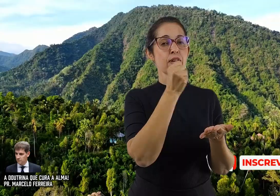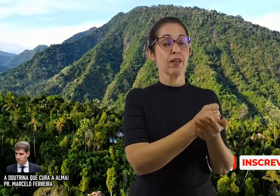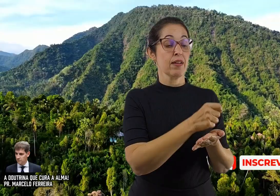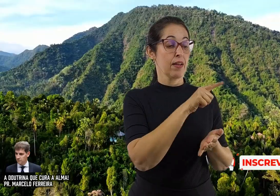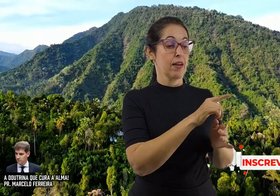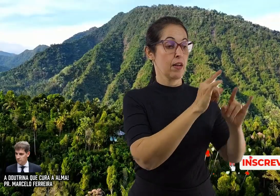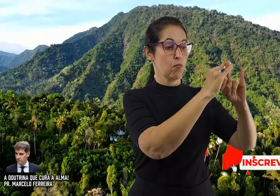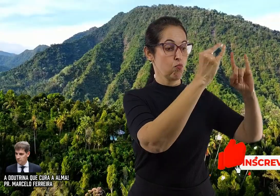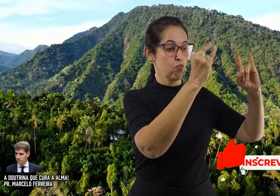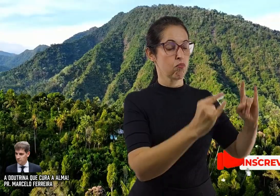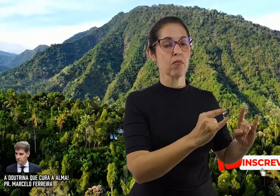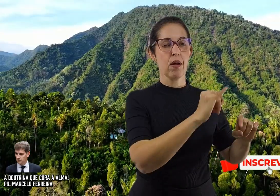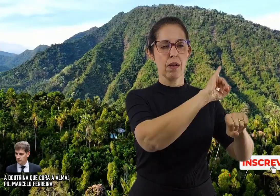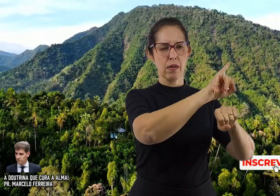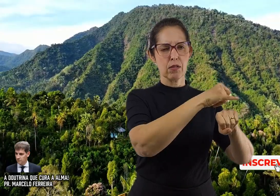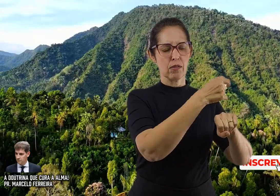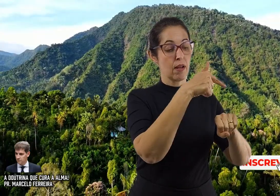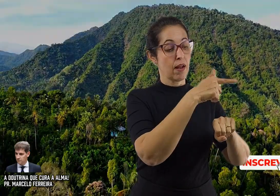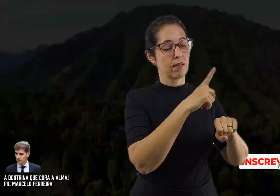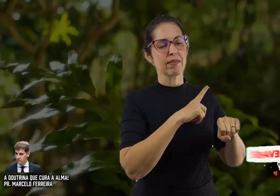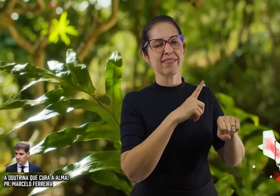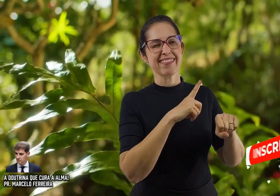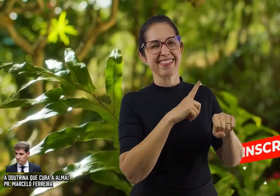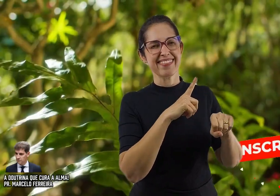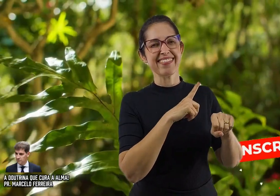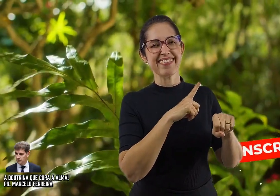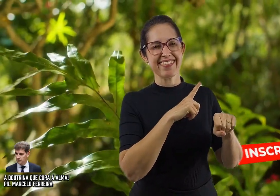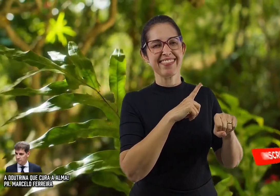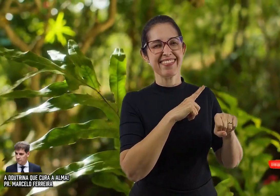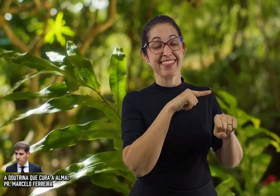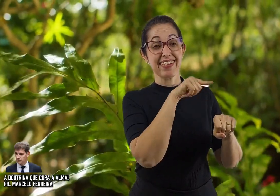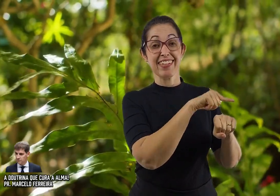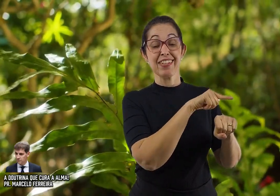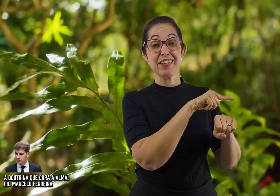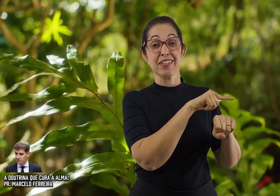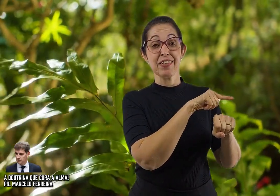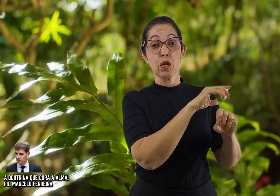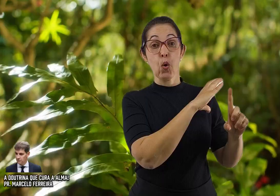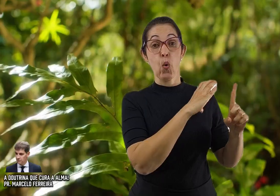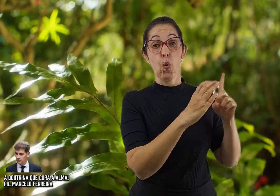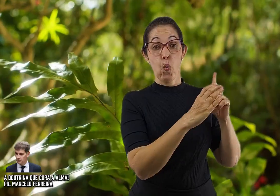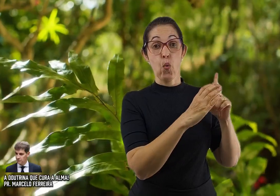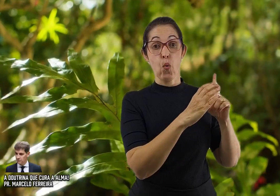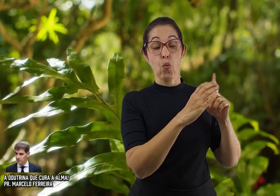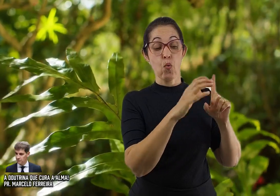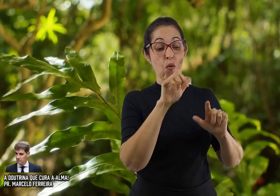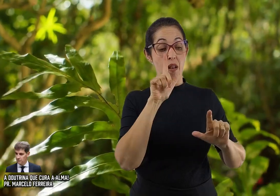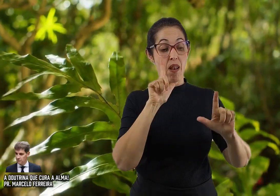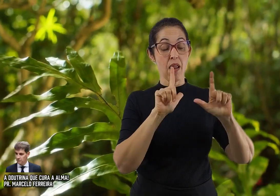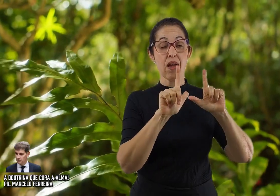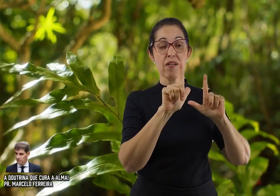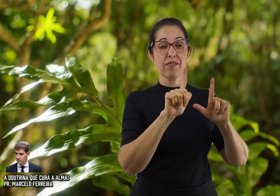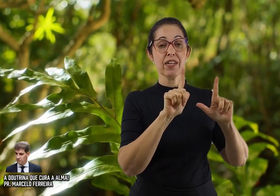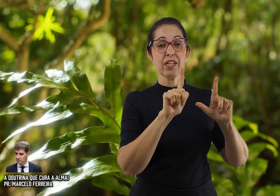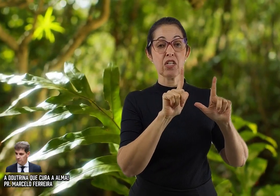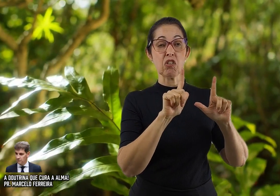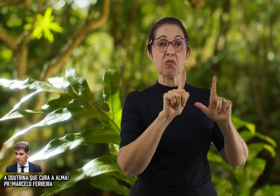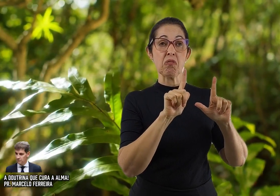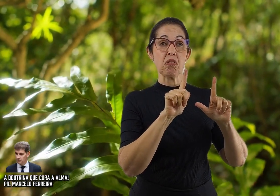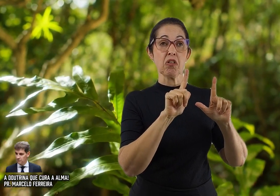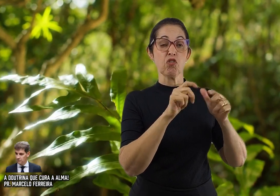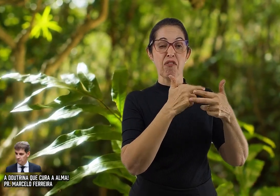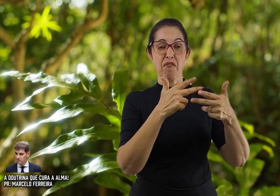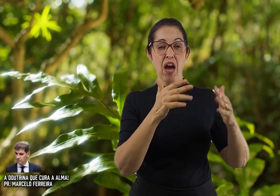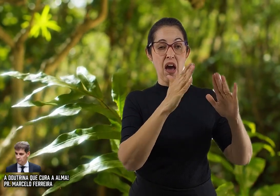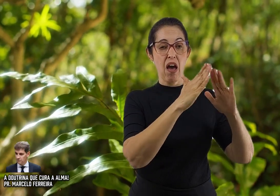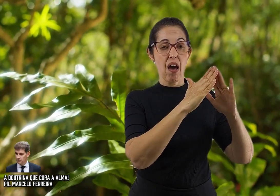tinha o templo em Jerusalém. No Velho Testamento você tinha o culto levítico. Você não tinha um templo em Nazaré,